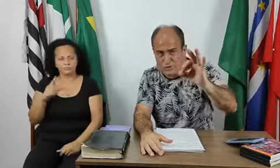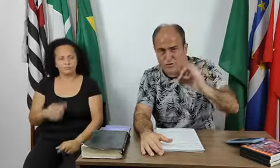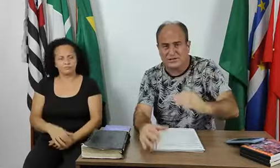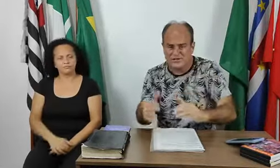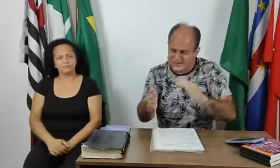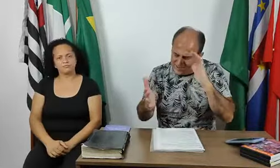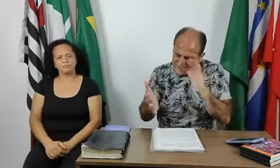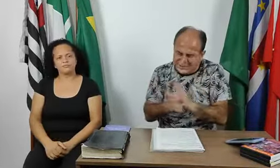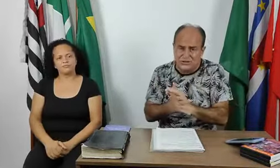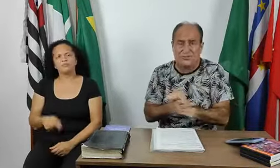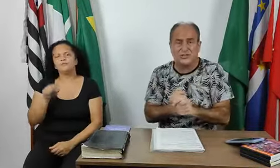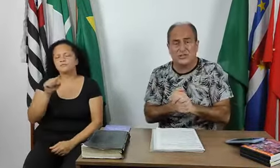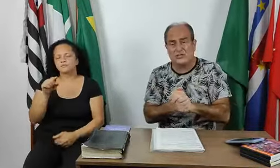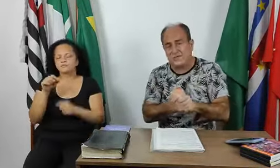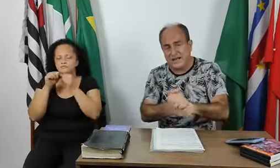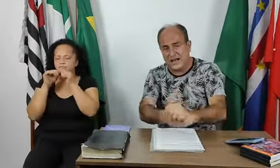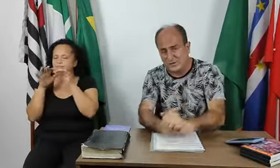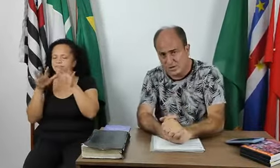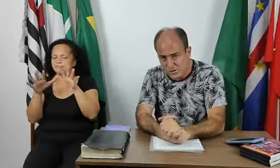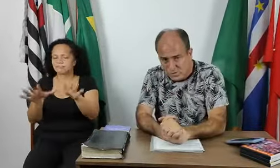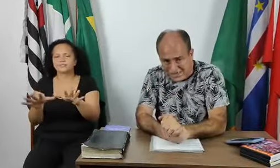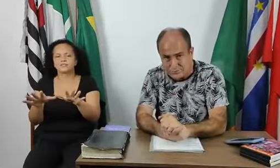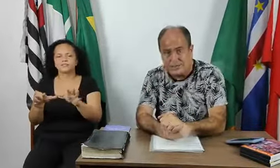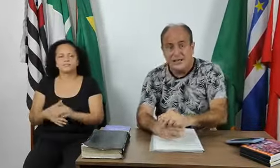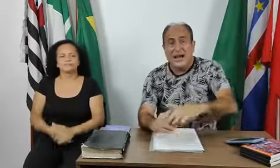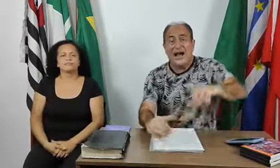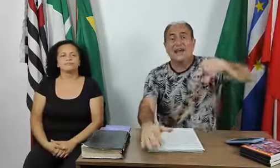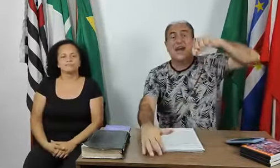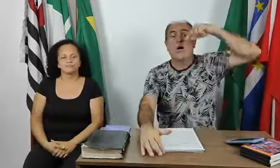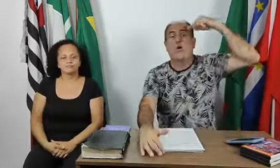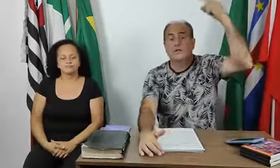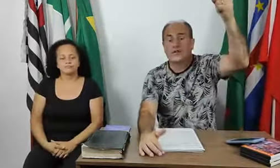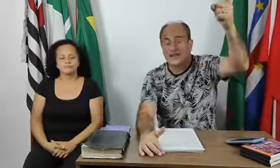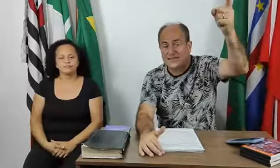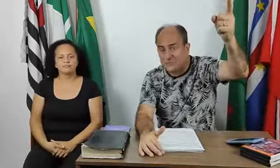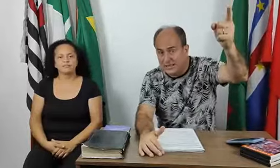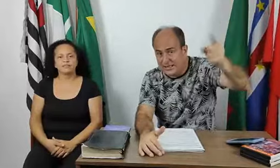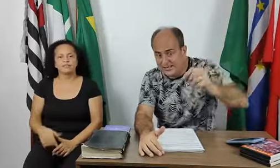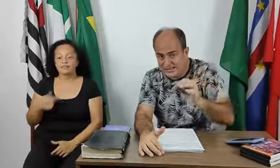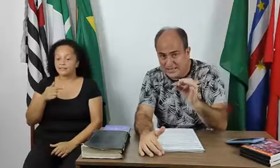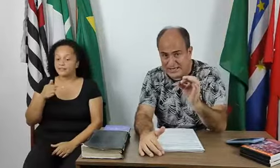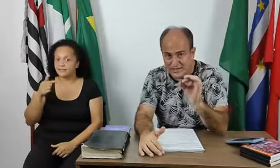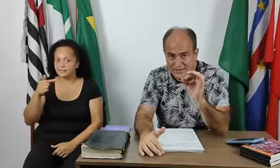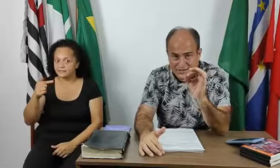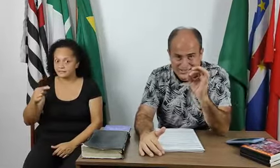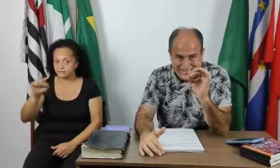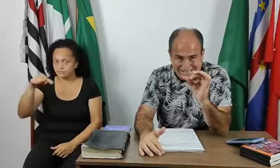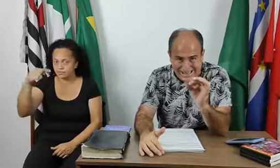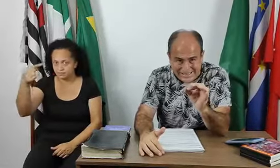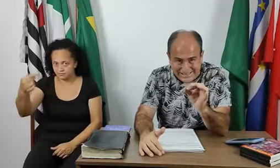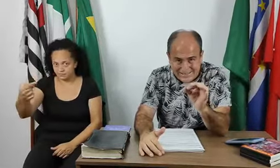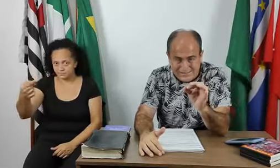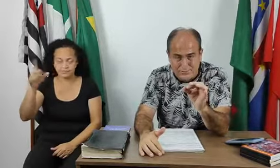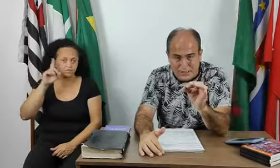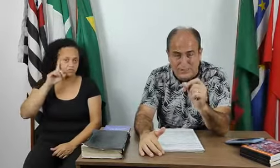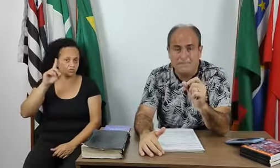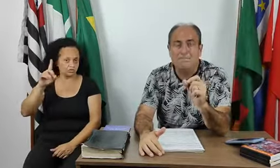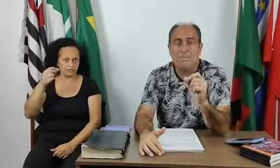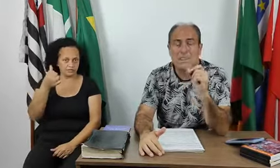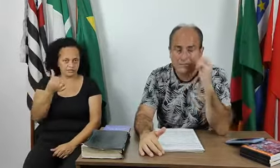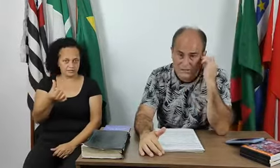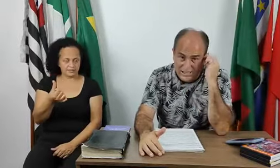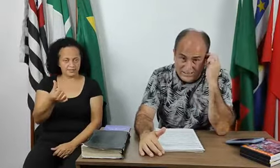de volta. Você vai ser grandemente edificado, abençoado. Aí na outra semana, dia 6,